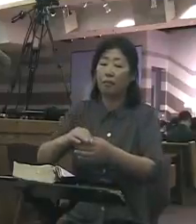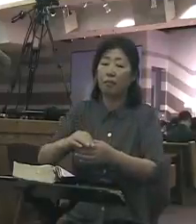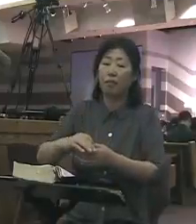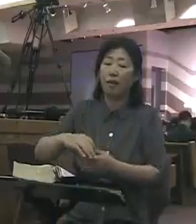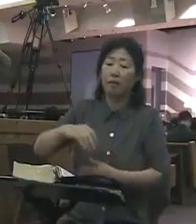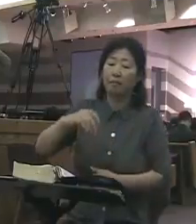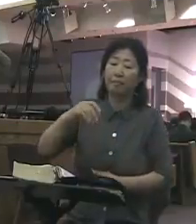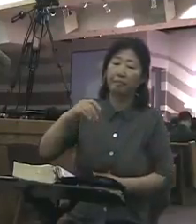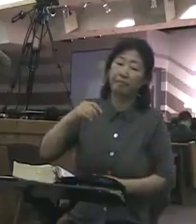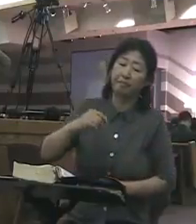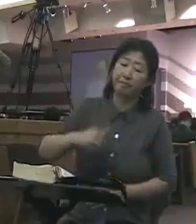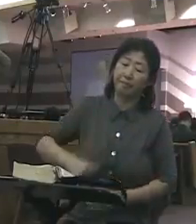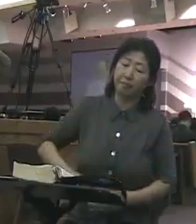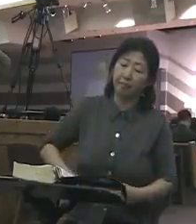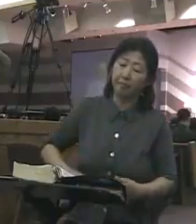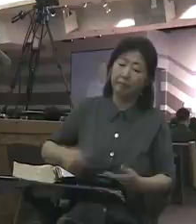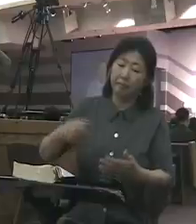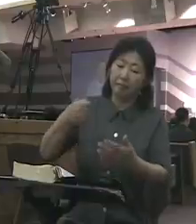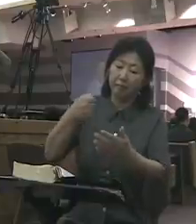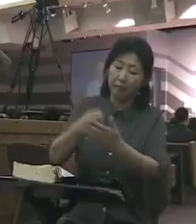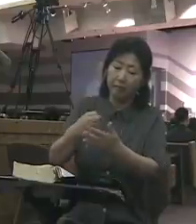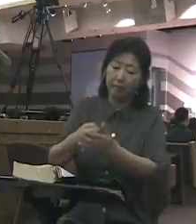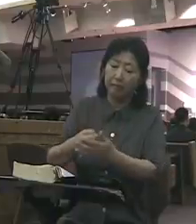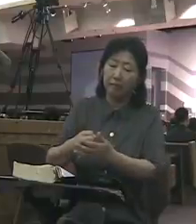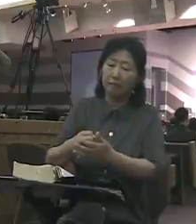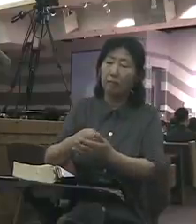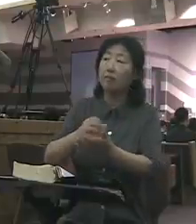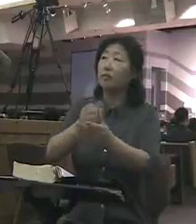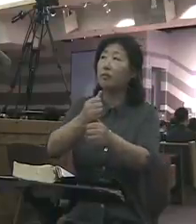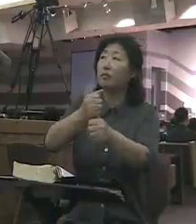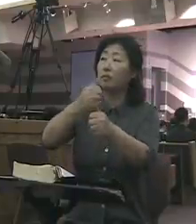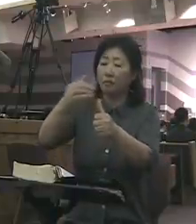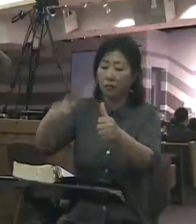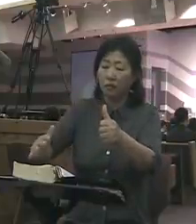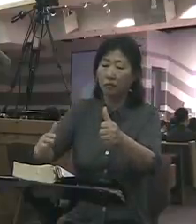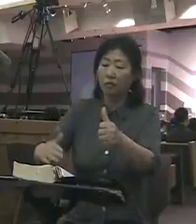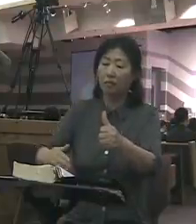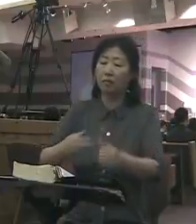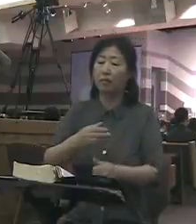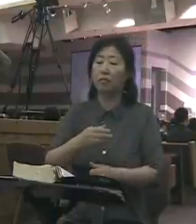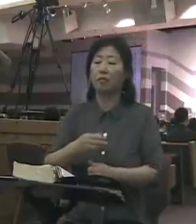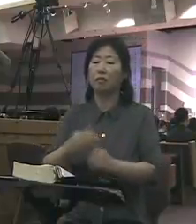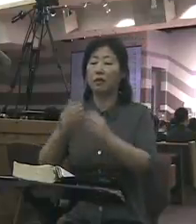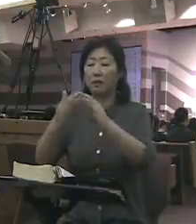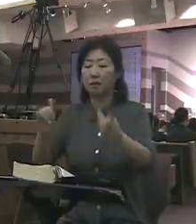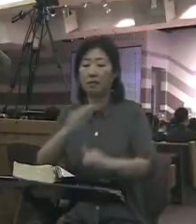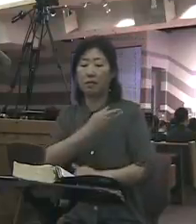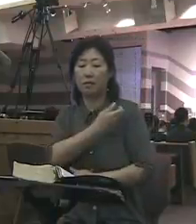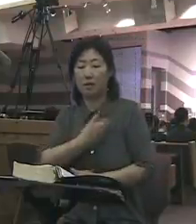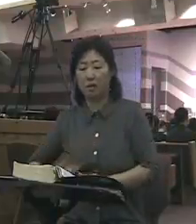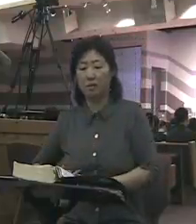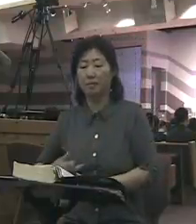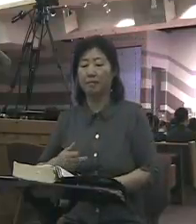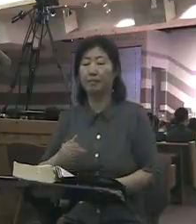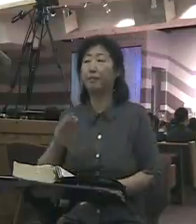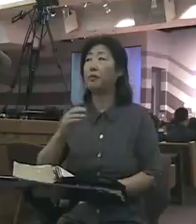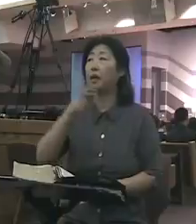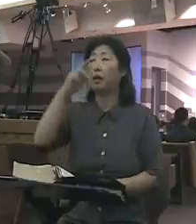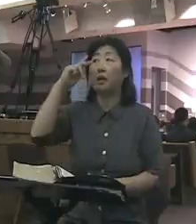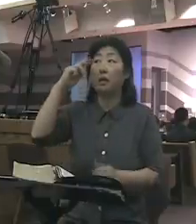사람이 제자이다. 이런 말씀을 하시고 있습니다. 사도 바울이 이런 간증을 하고 있습니다.